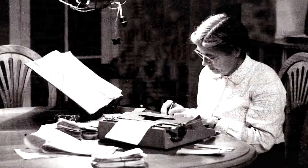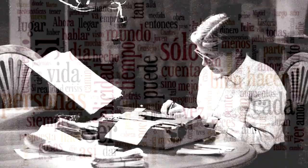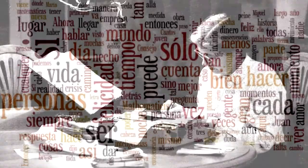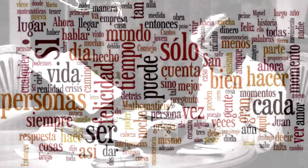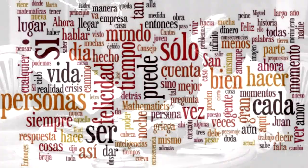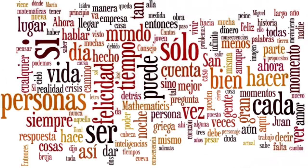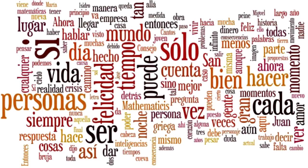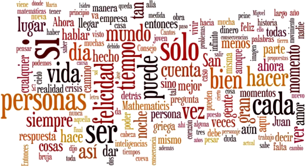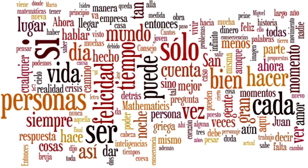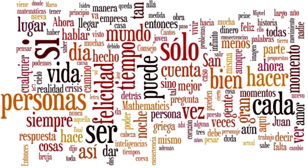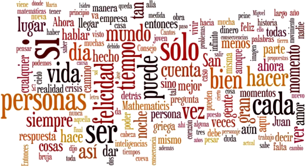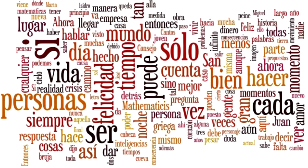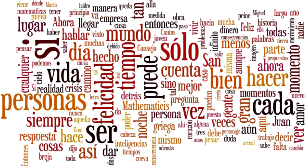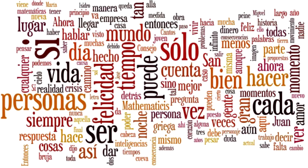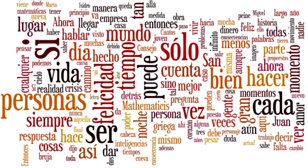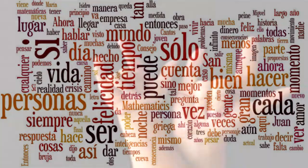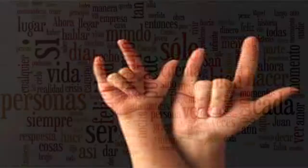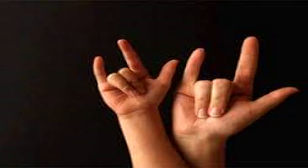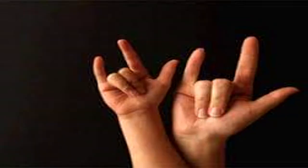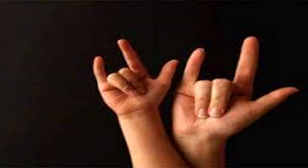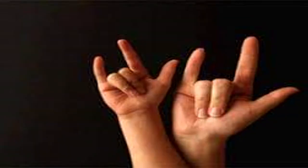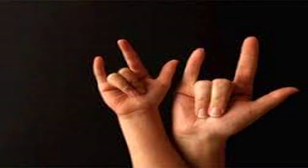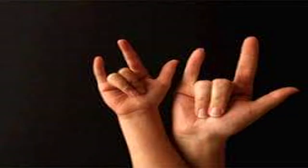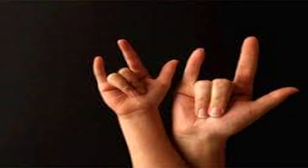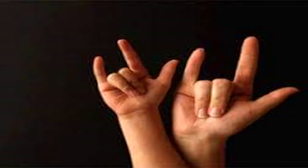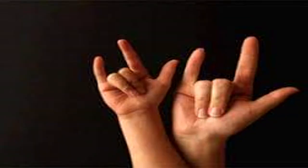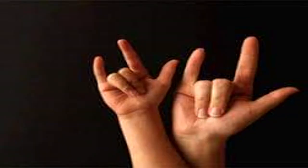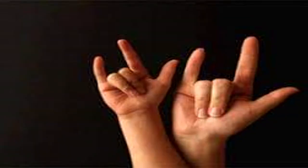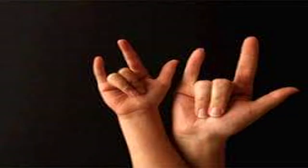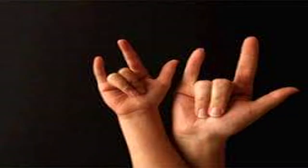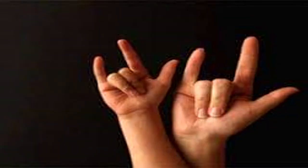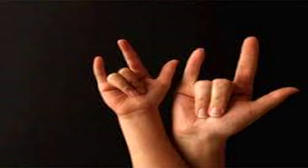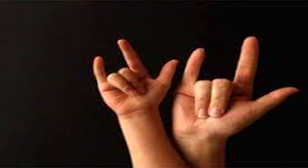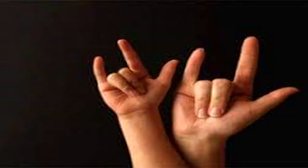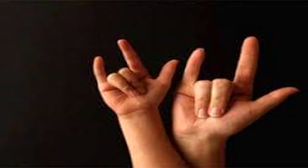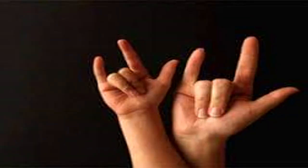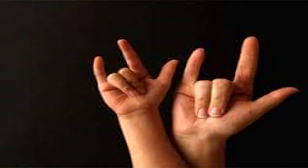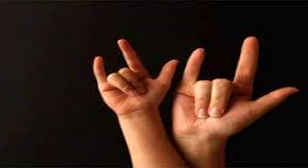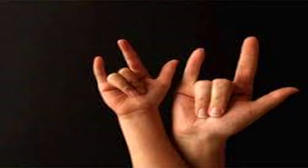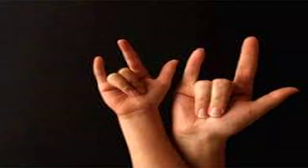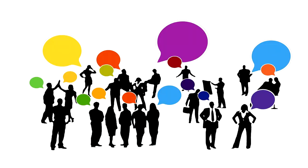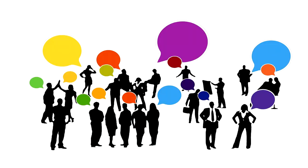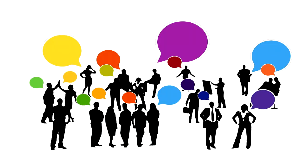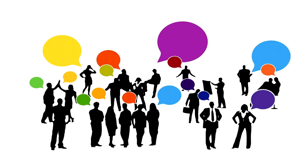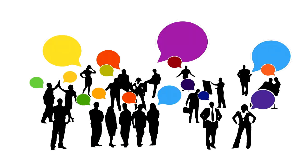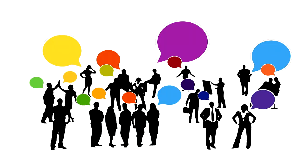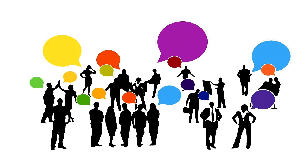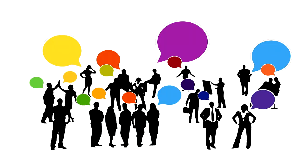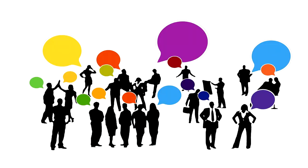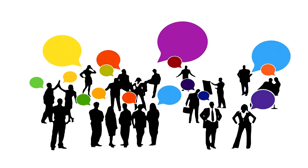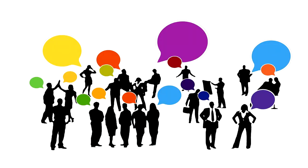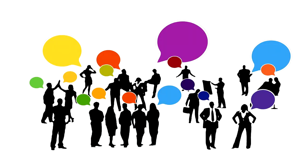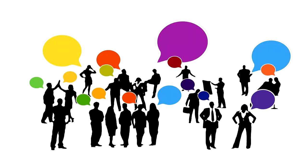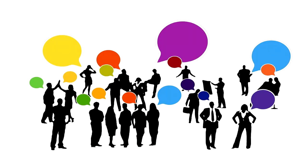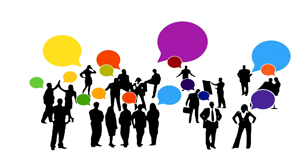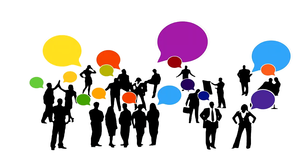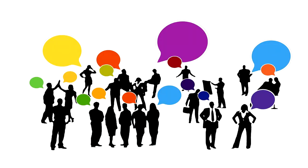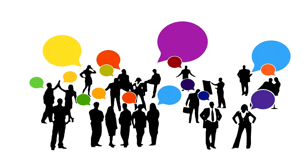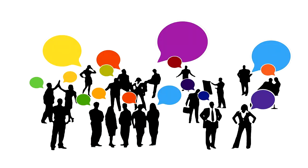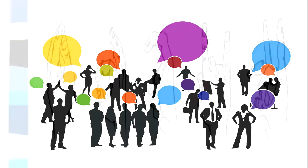las estructuras de las palabras. Y es que en las lenguas de signos, al igual que en las lenguas orales, existe una serie de elementos